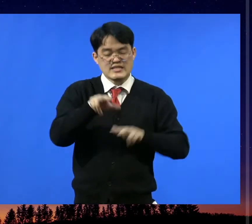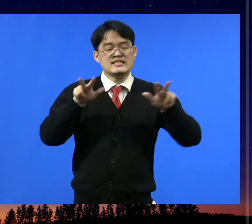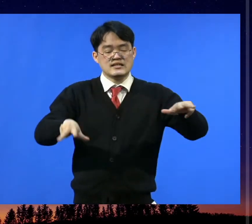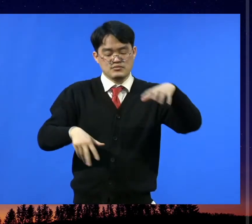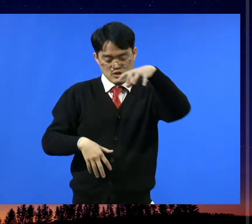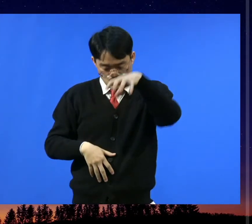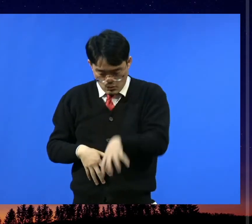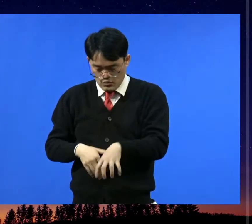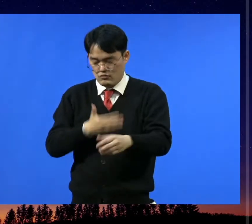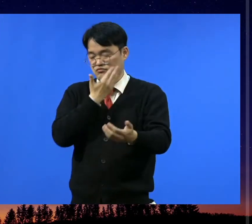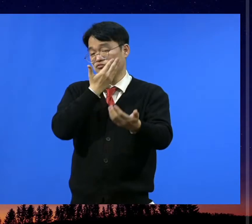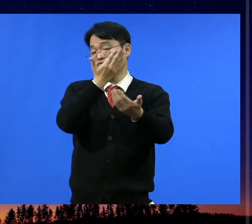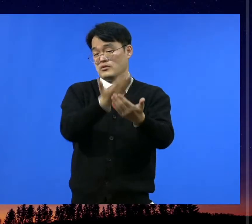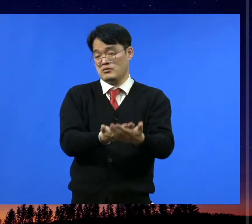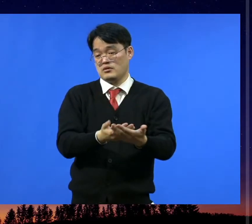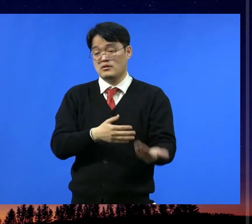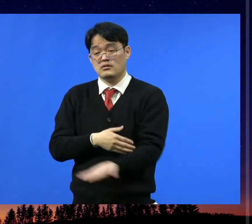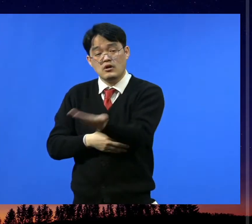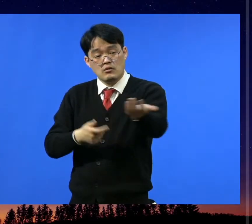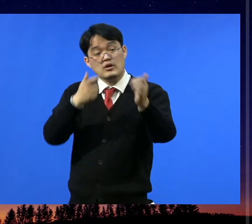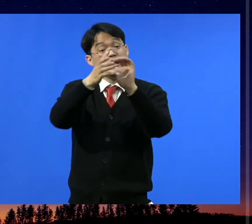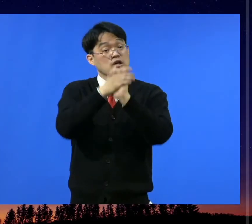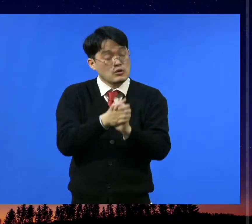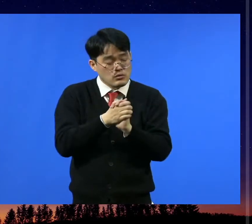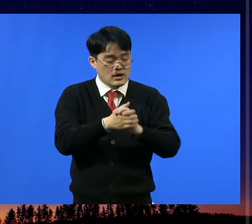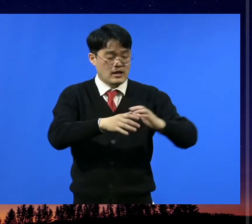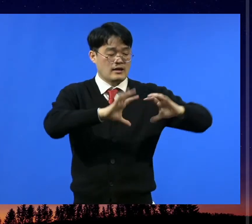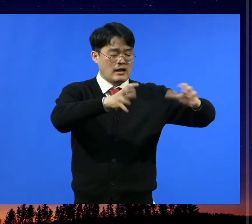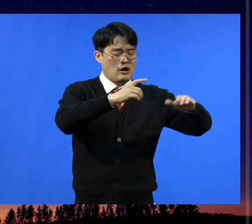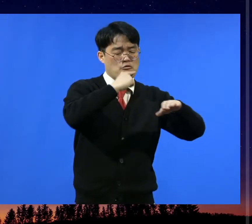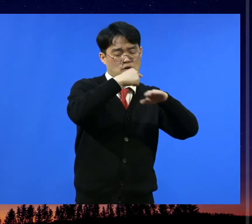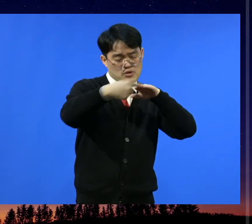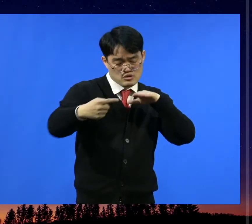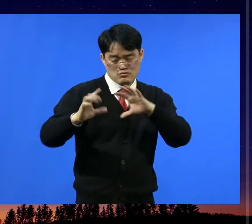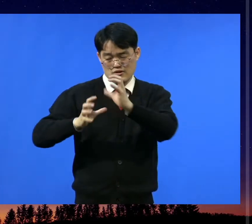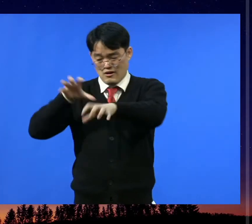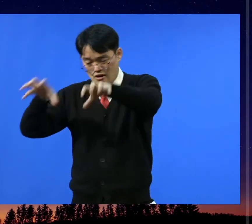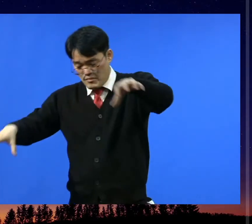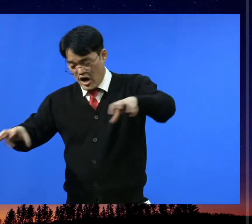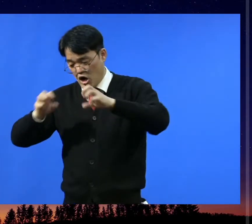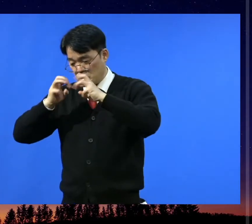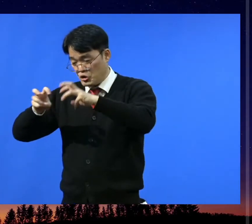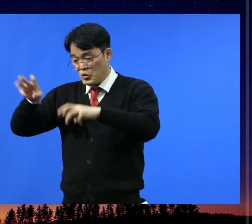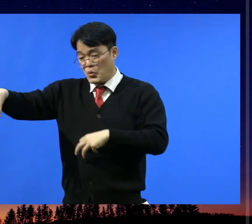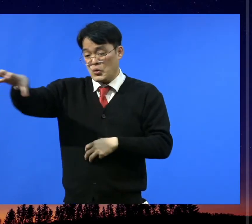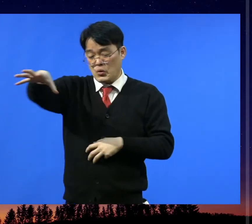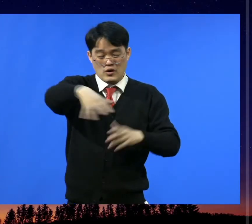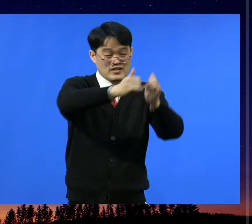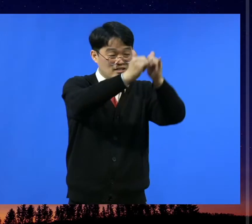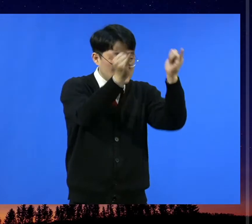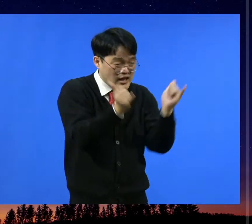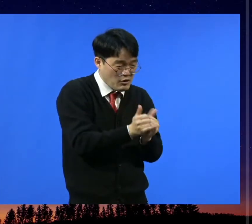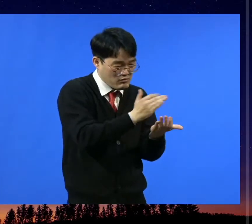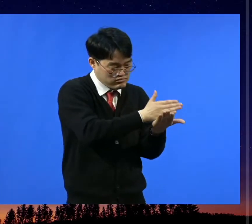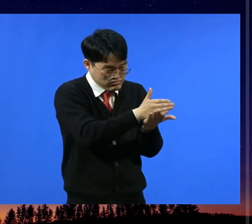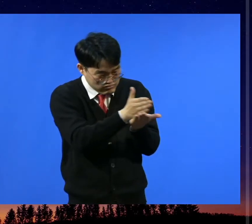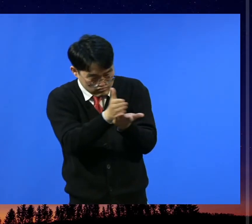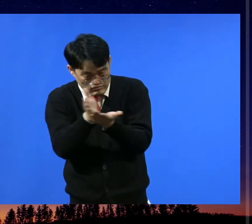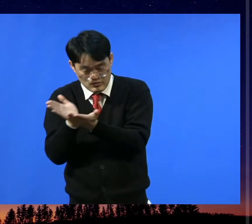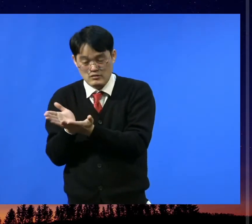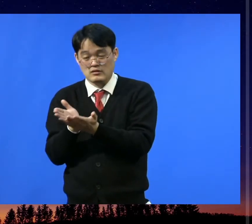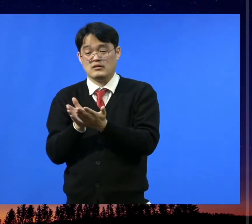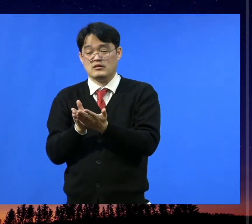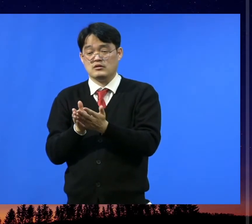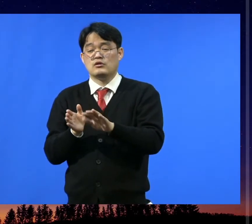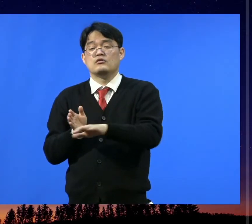이 기도가 이 나라와 민족과 열방과 선교지와 모든 우리의 사회 구석구석의 여러